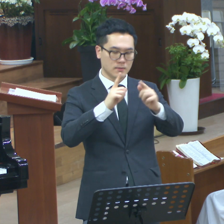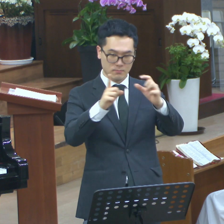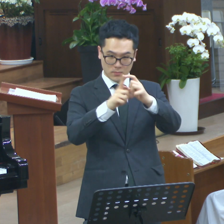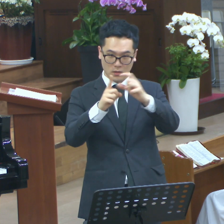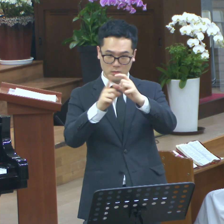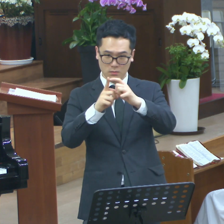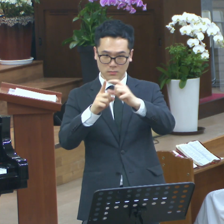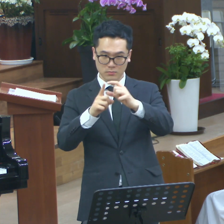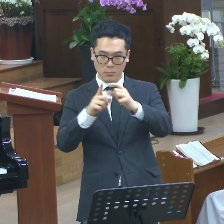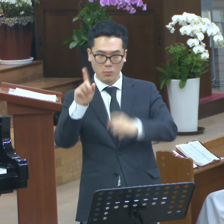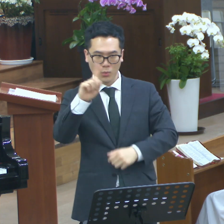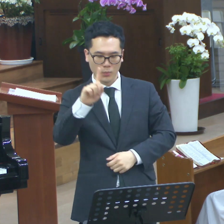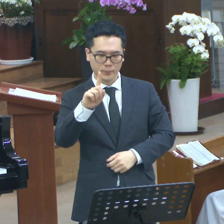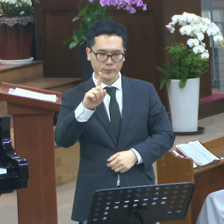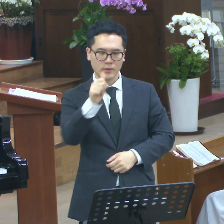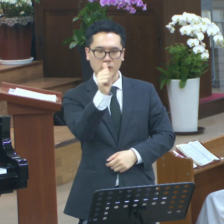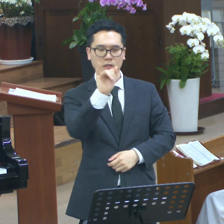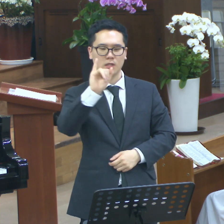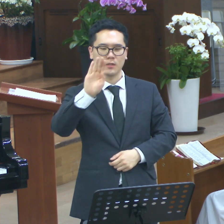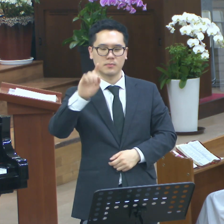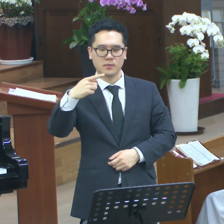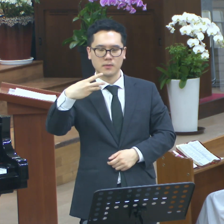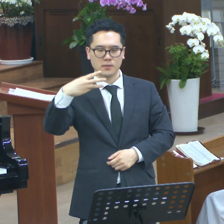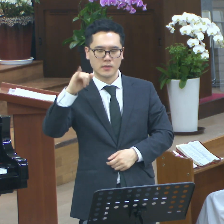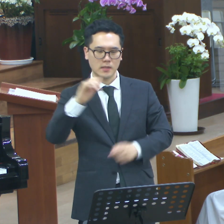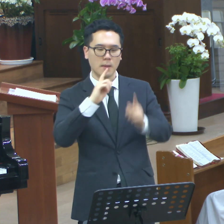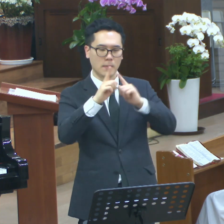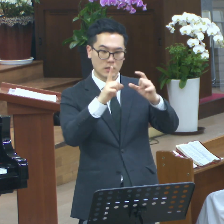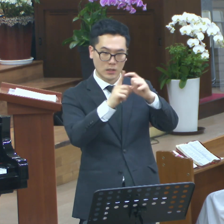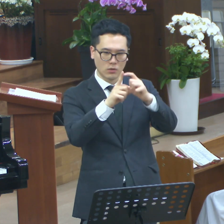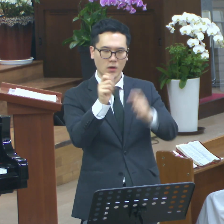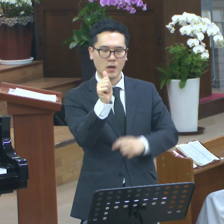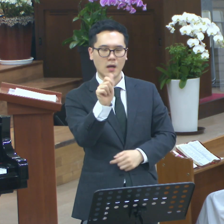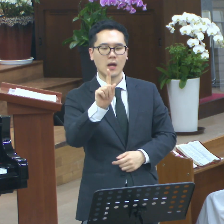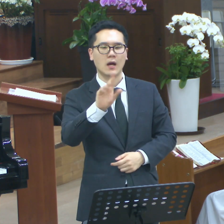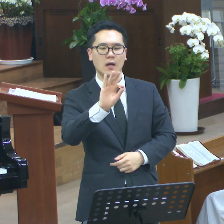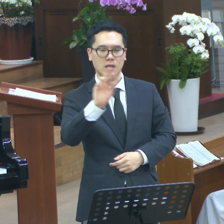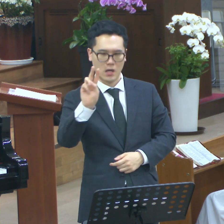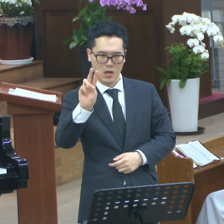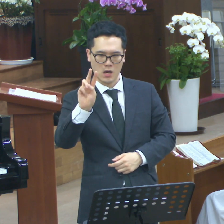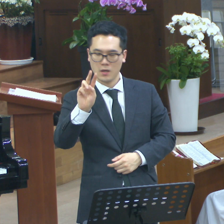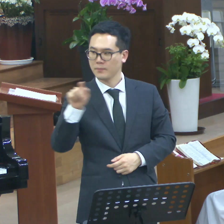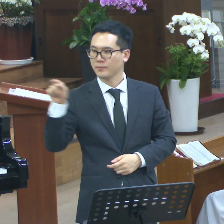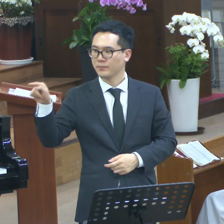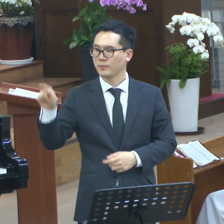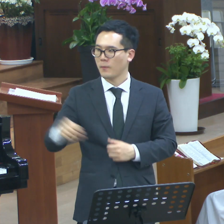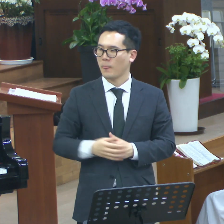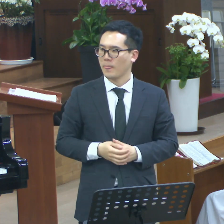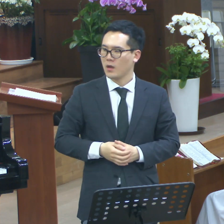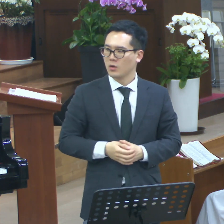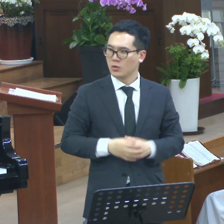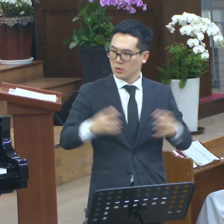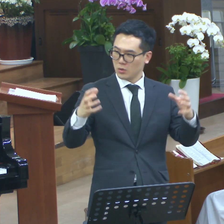하야라는 단어인데 시편 119편에 16번 나와요. 여기 제가 절수를 다 적어놨어요. 16번.